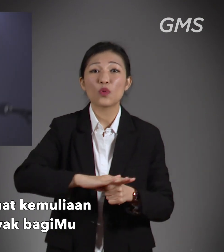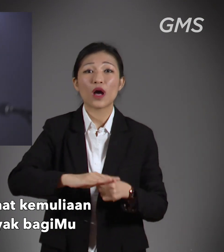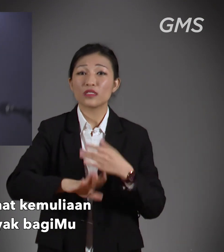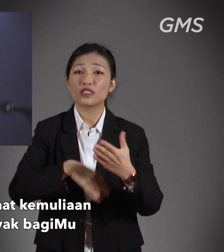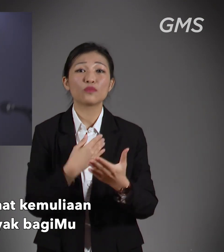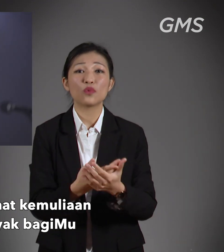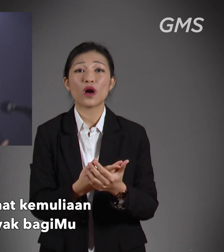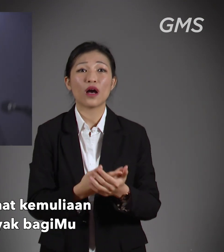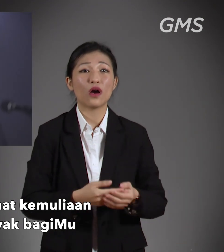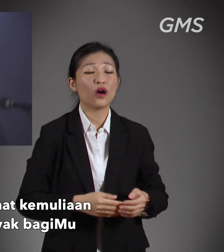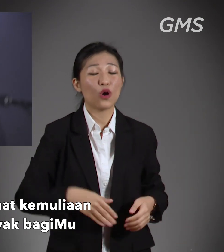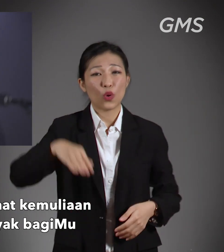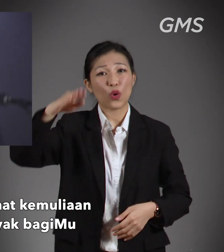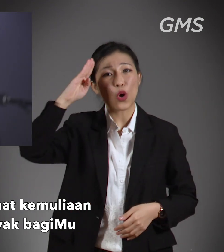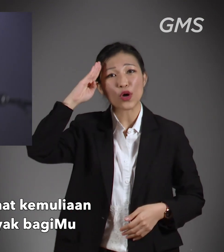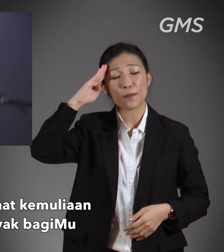Segala